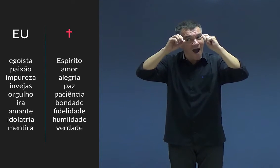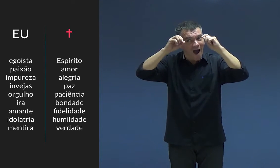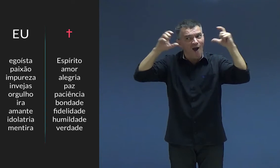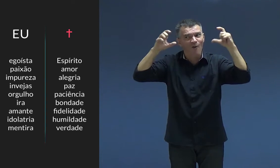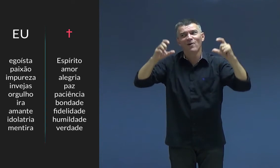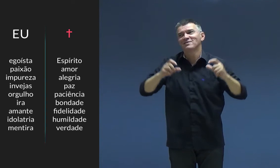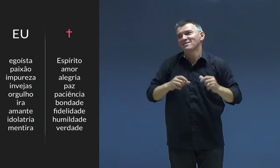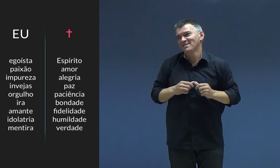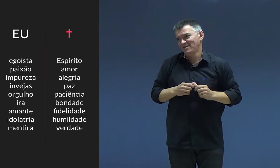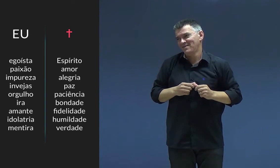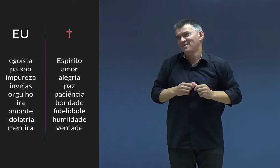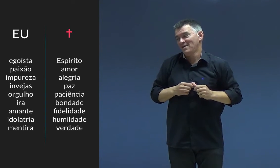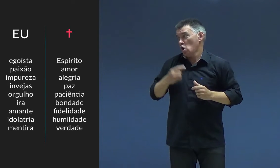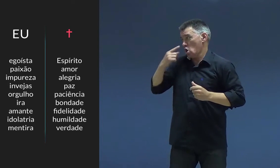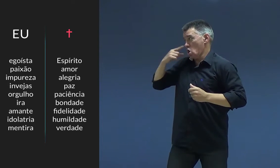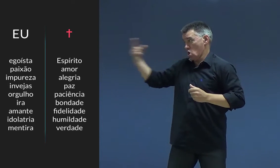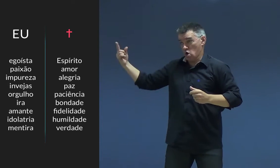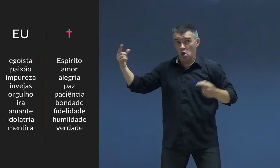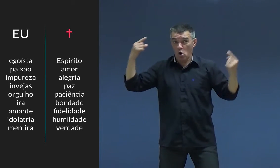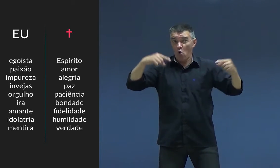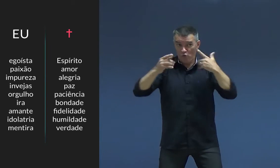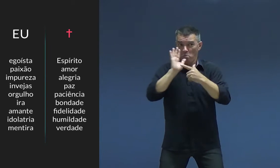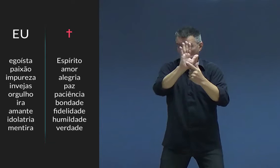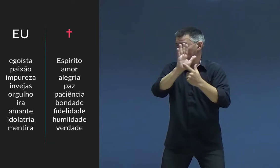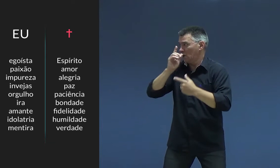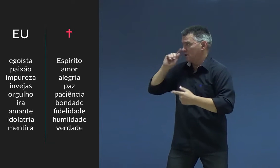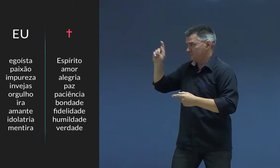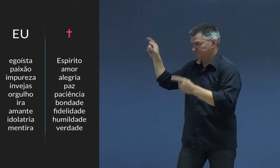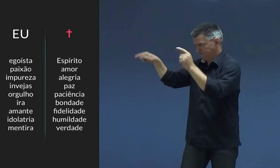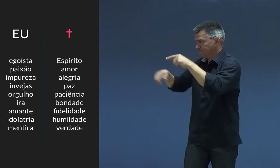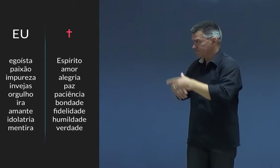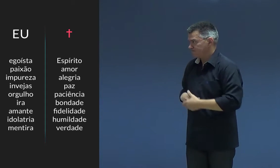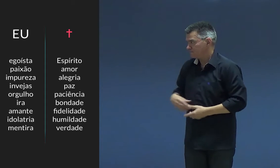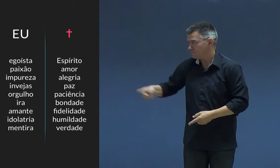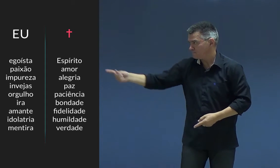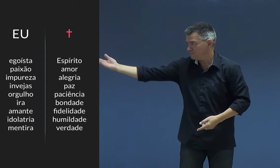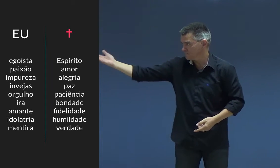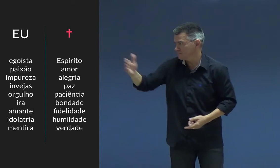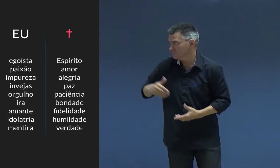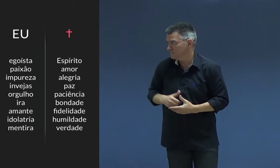Então vocês precisam ter atenção. Então olha ali de novo.